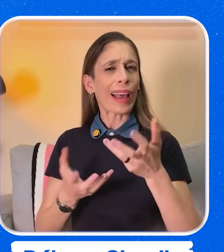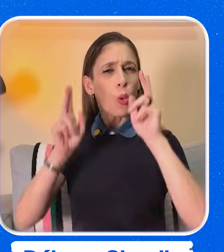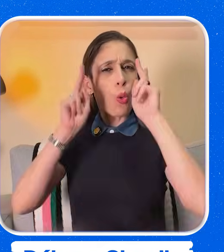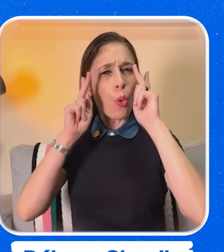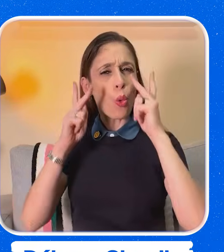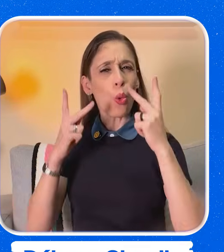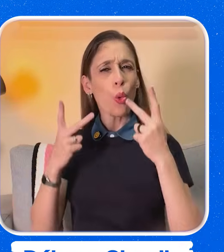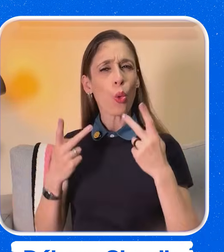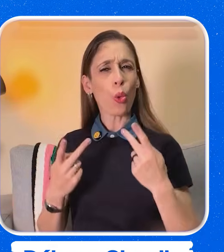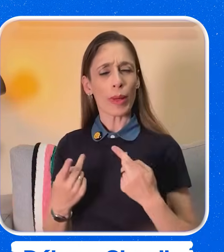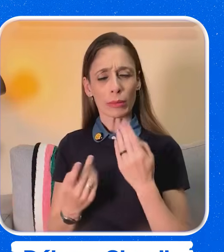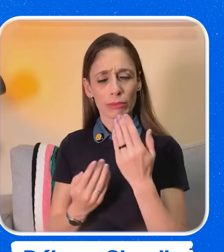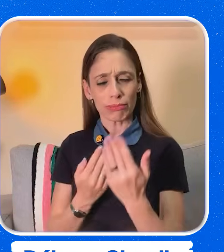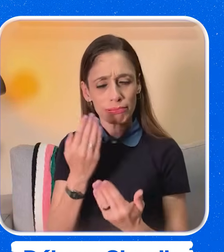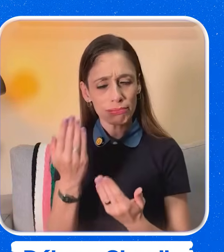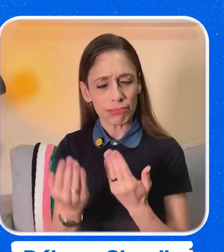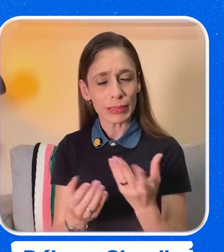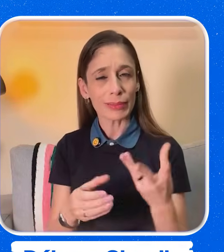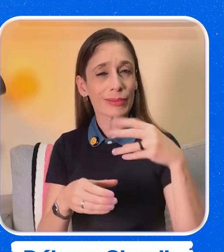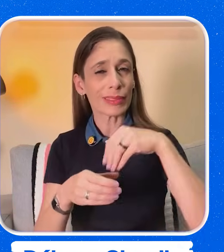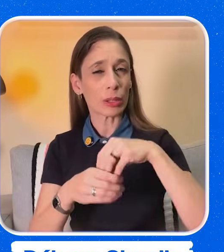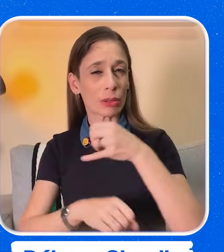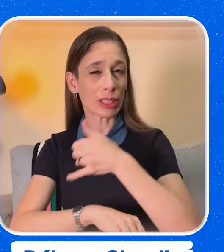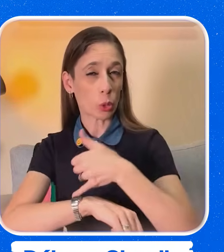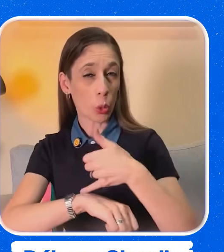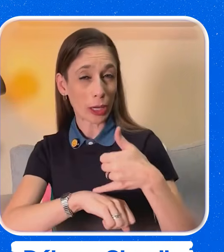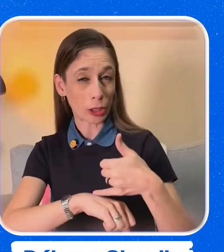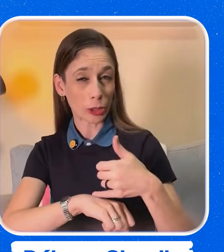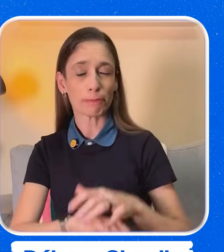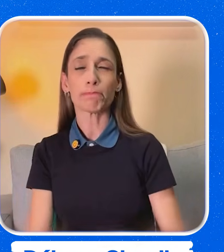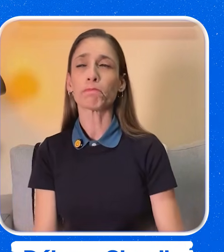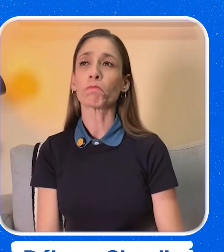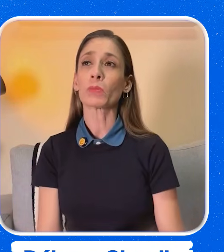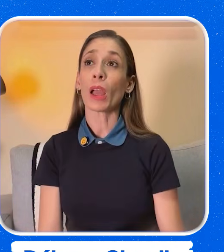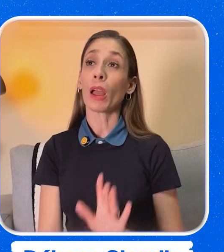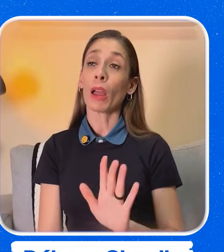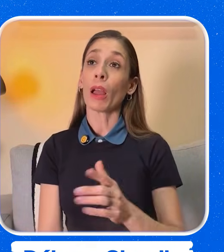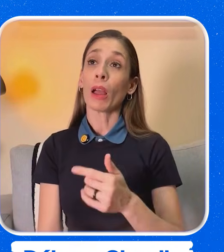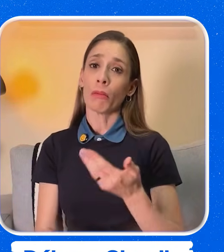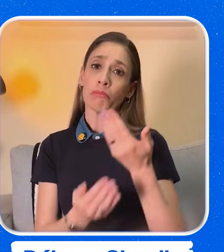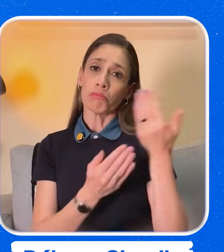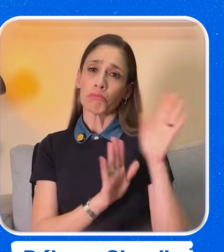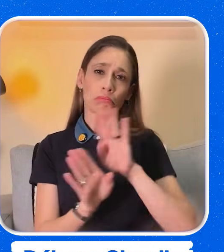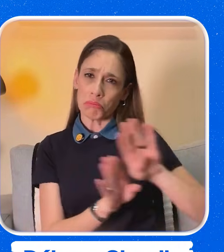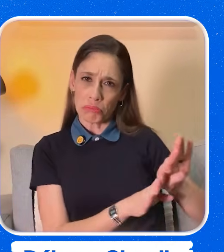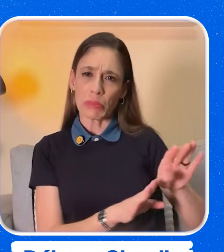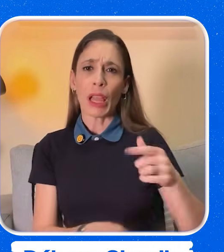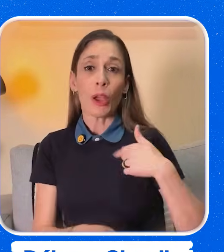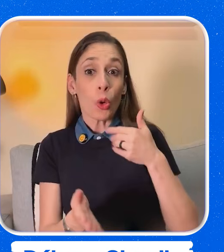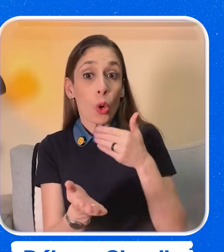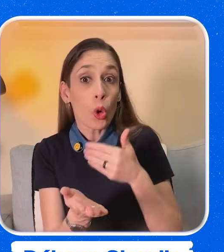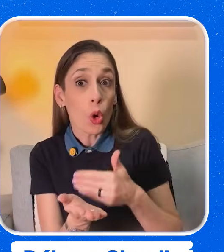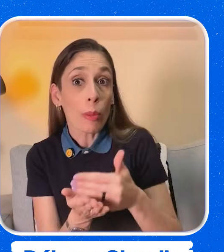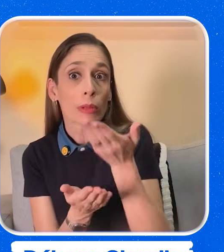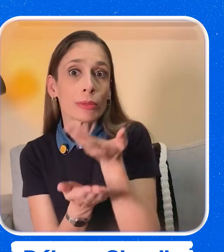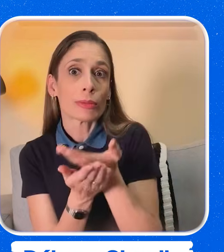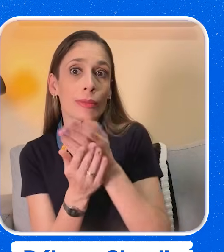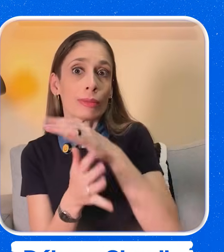assistência. E quando eu comecei a estudar Libras, né, que foi durante a pandemia, com a professora